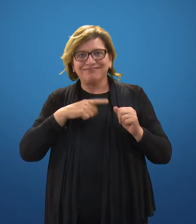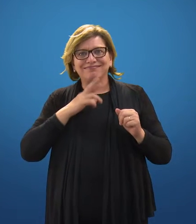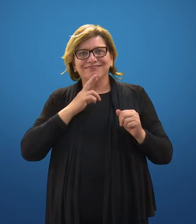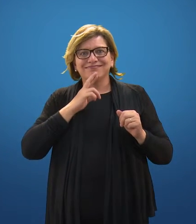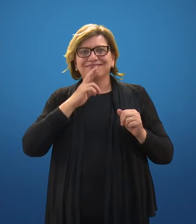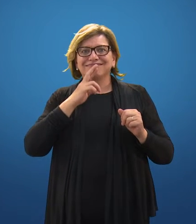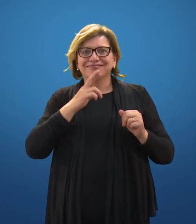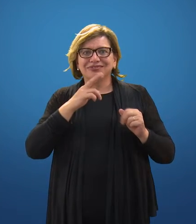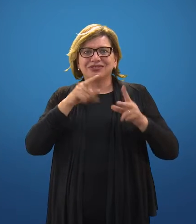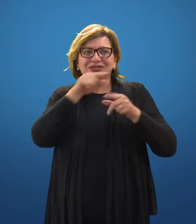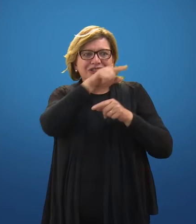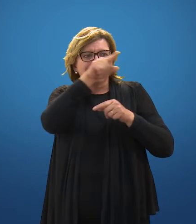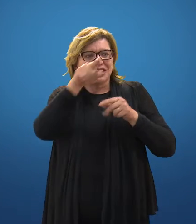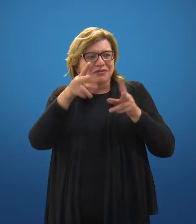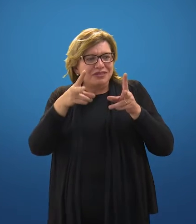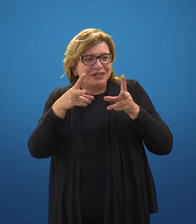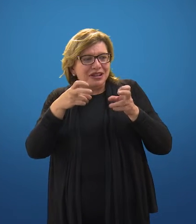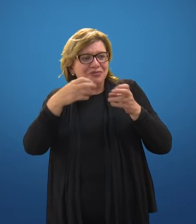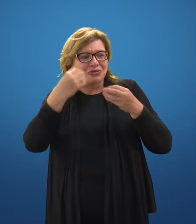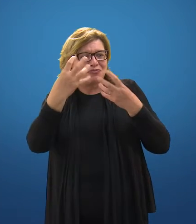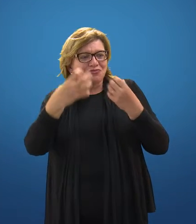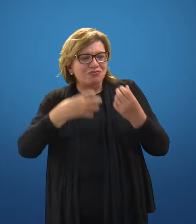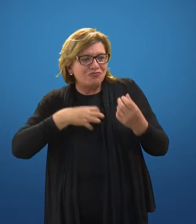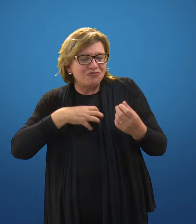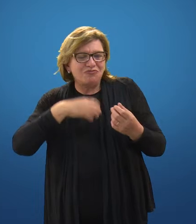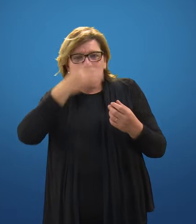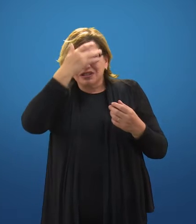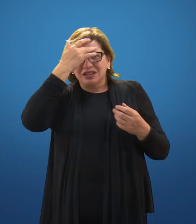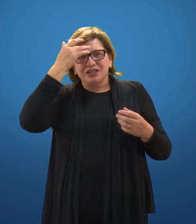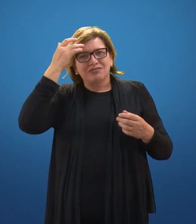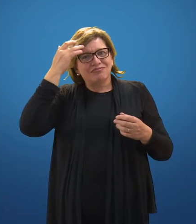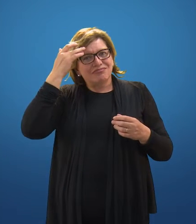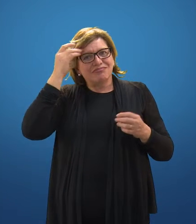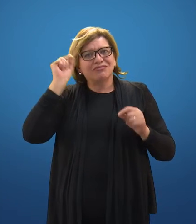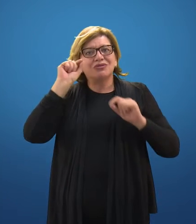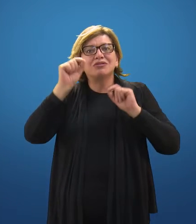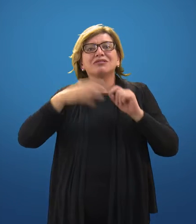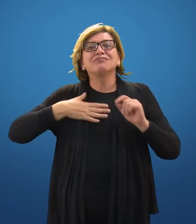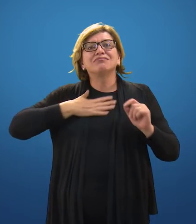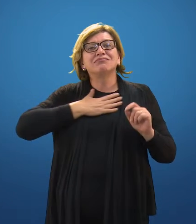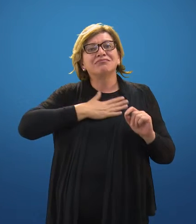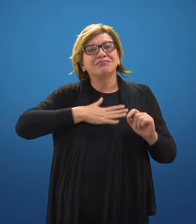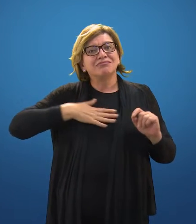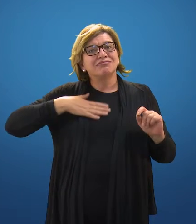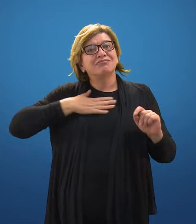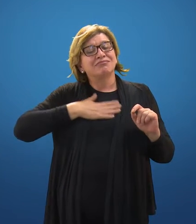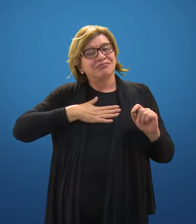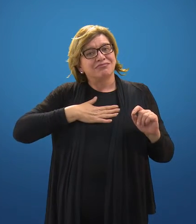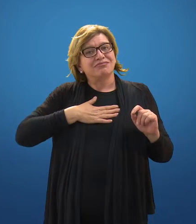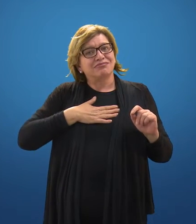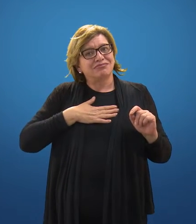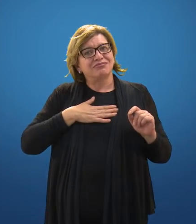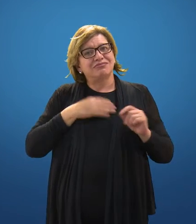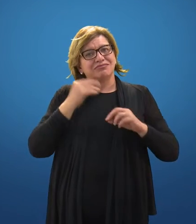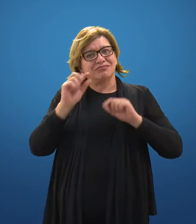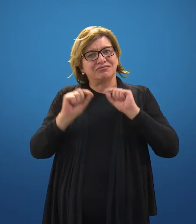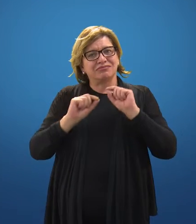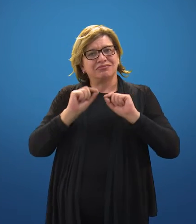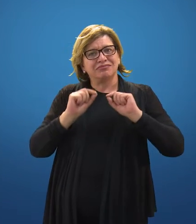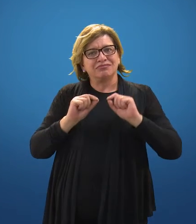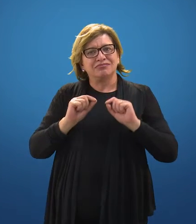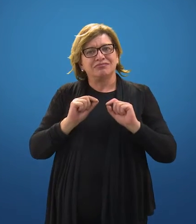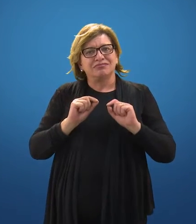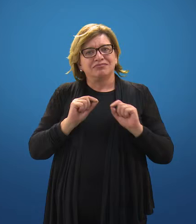você identifica a tipificação ideal da preferência de sabor de um